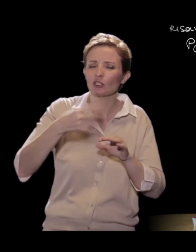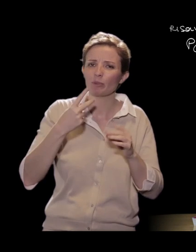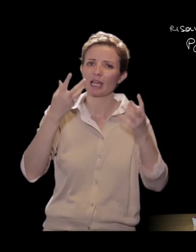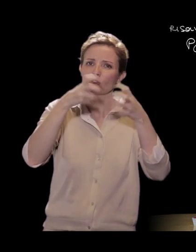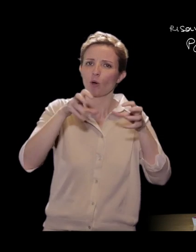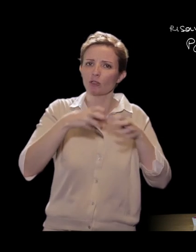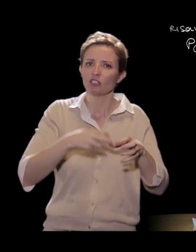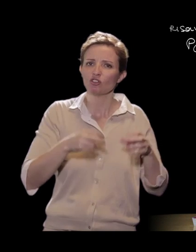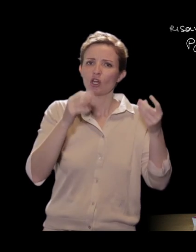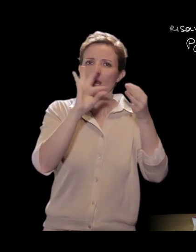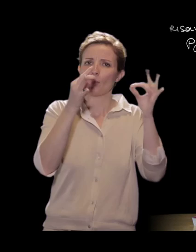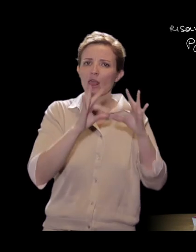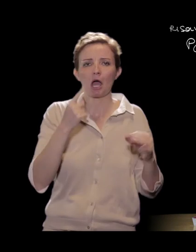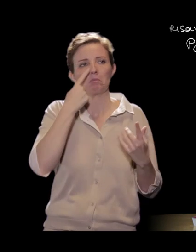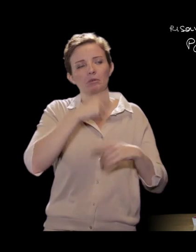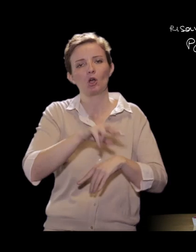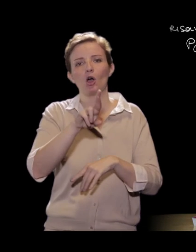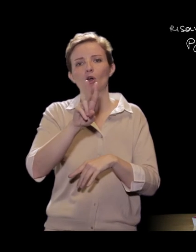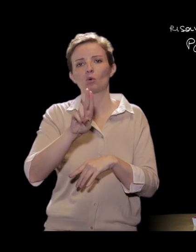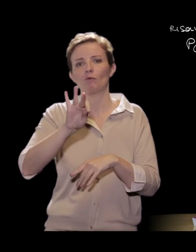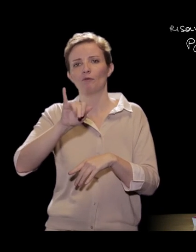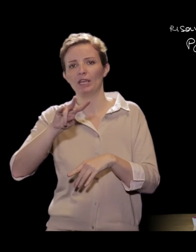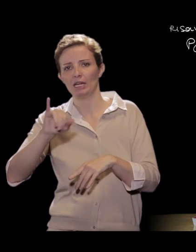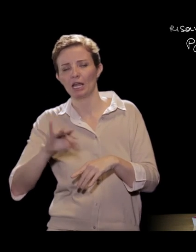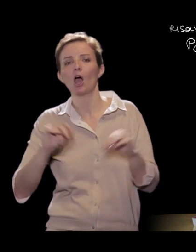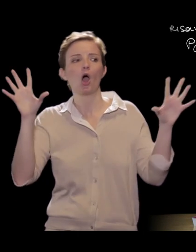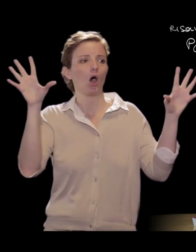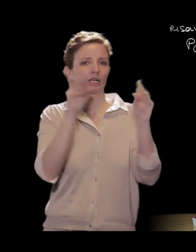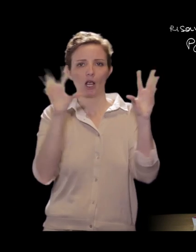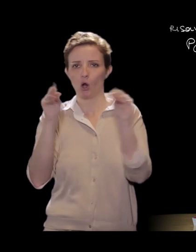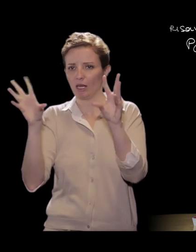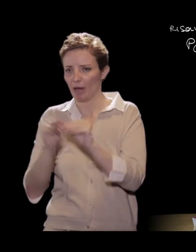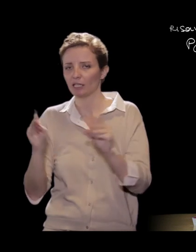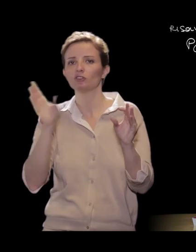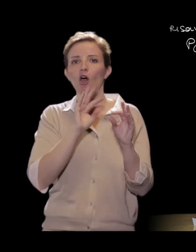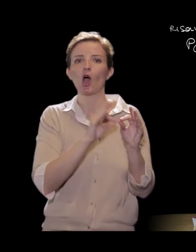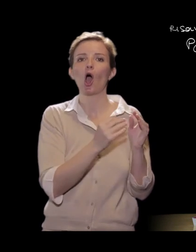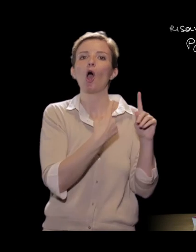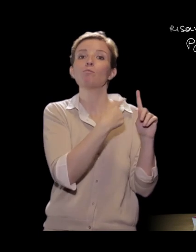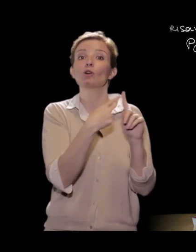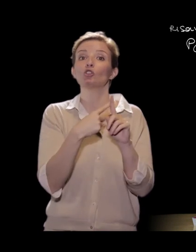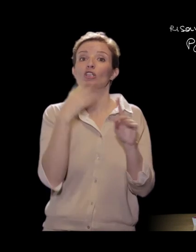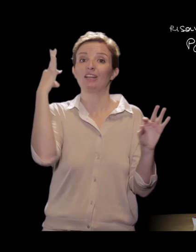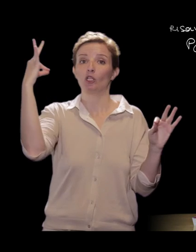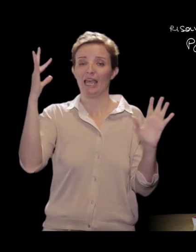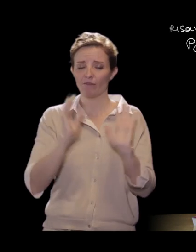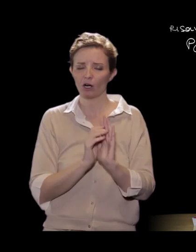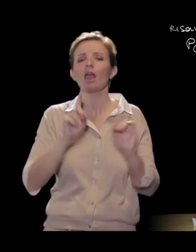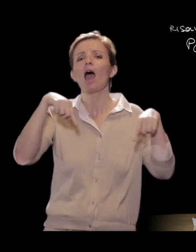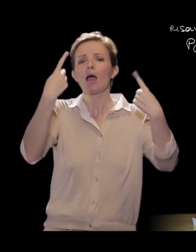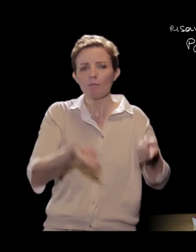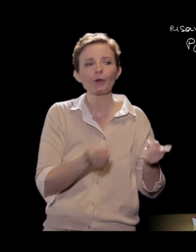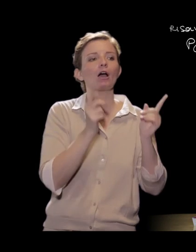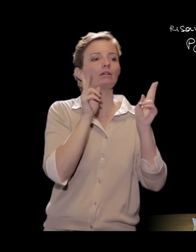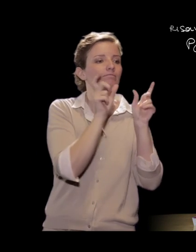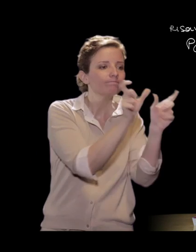abbiamo già visto nella scomposizione dei polinomi Quindi con Ruffini raccoglimenti piuttosto che prodotti notevoli e poi studiare